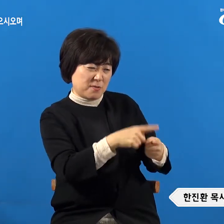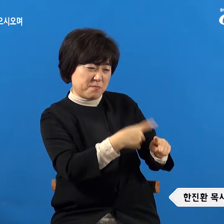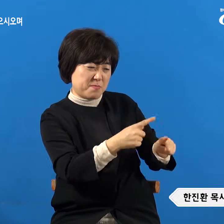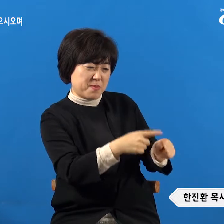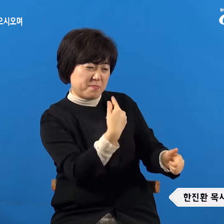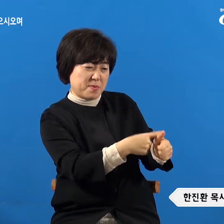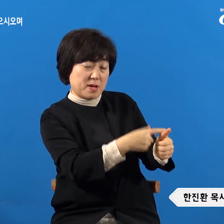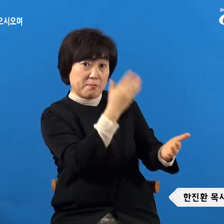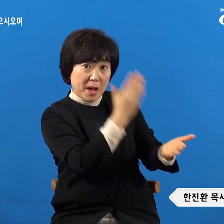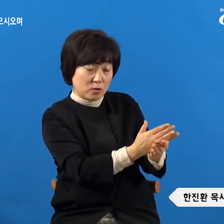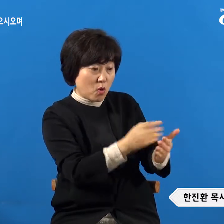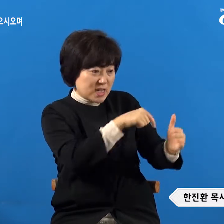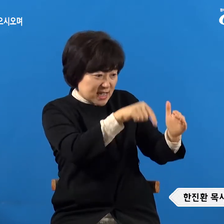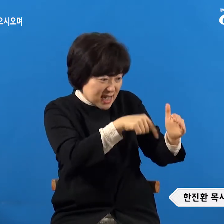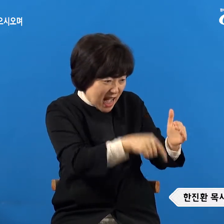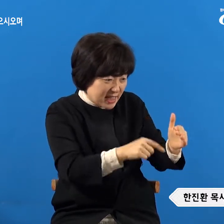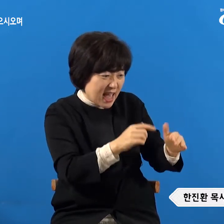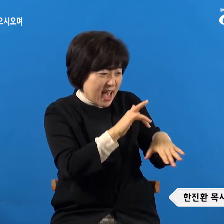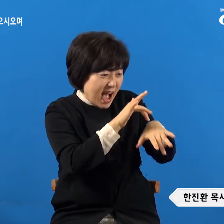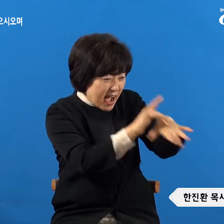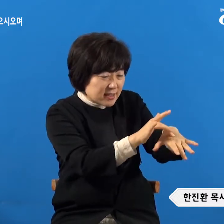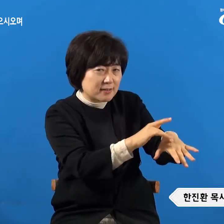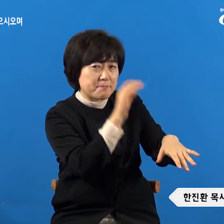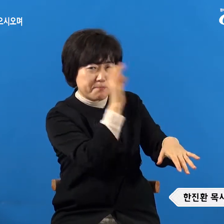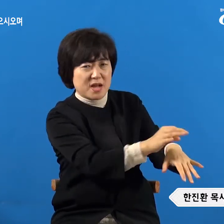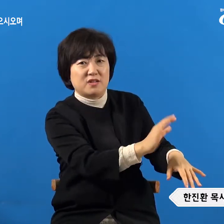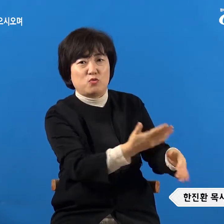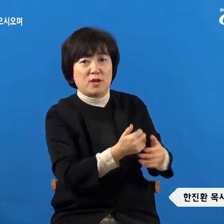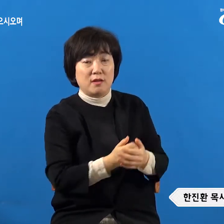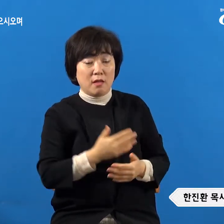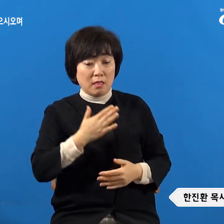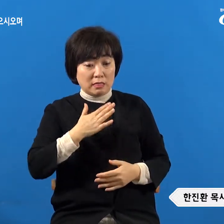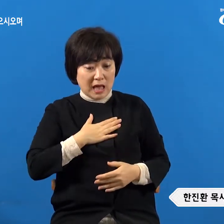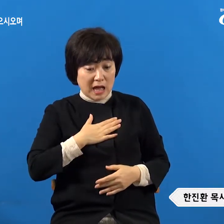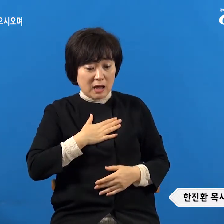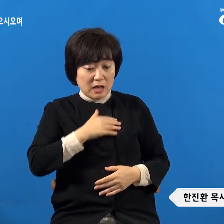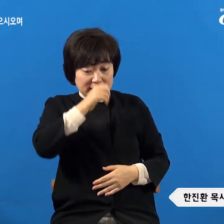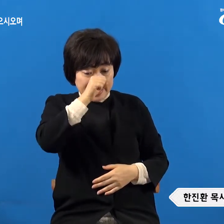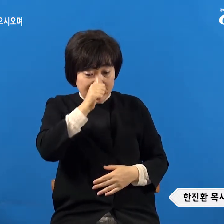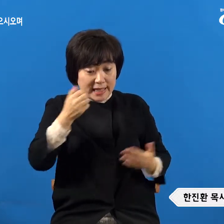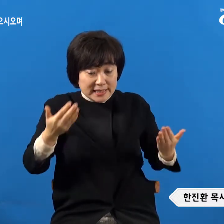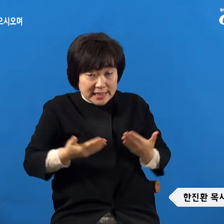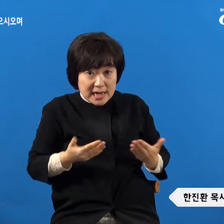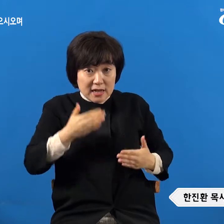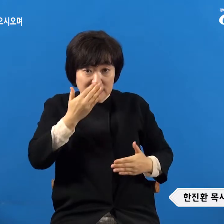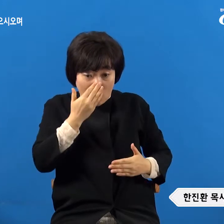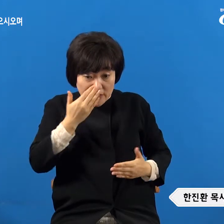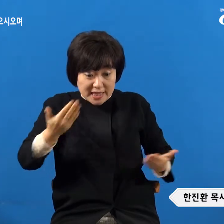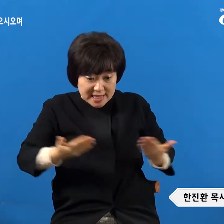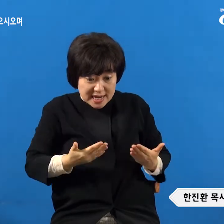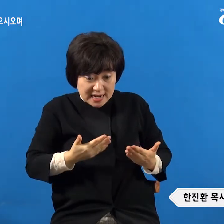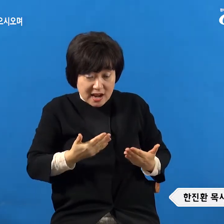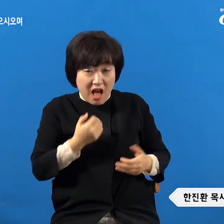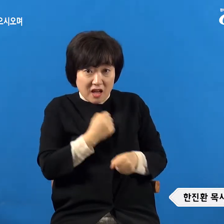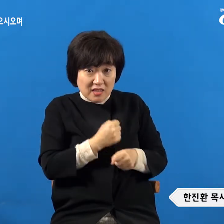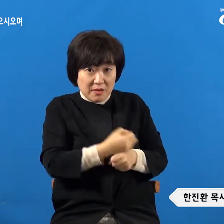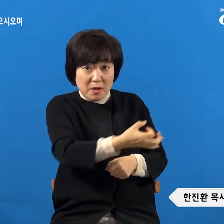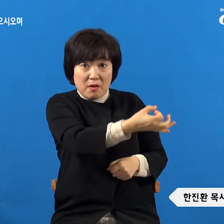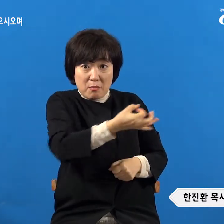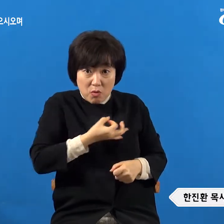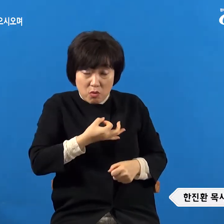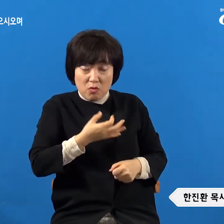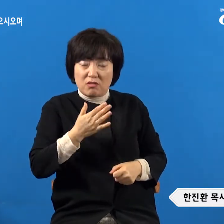하고요. 만일 제가 선한 일을 했다면 저를 보지 말고 저를 통해 역사하시는 하나님을